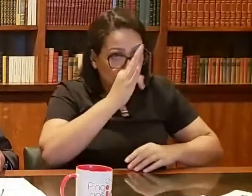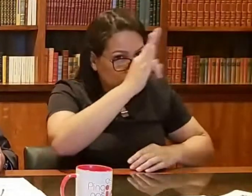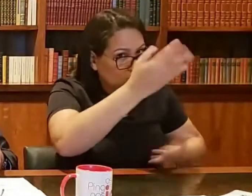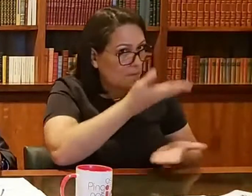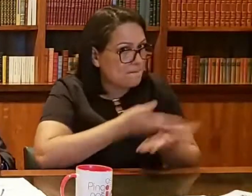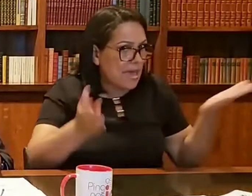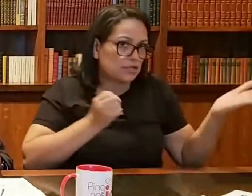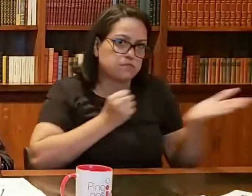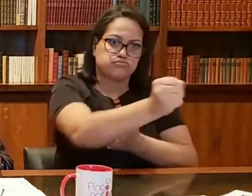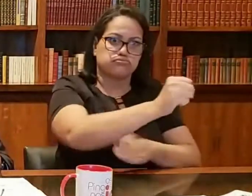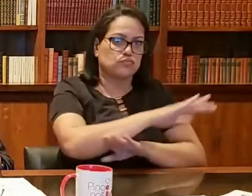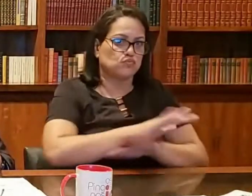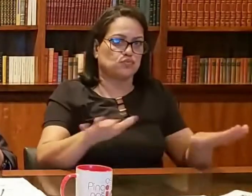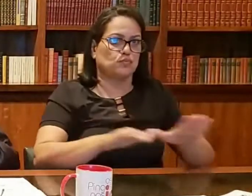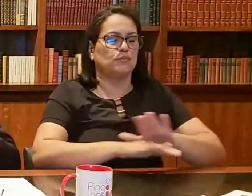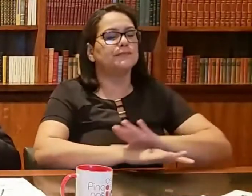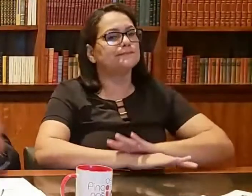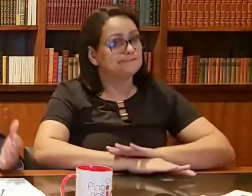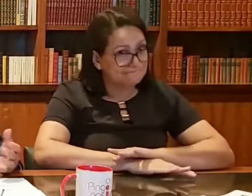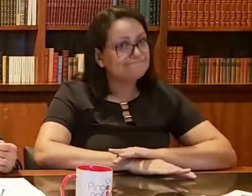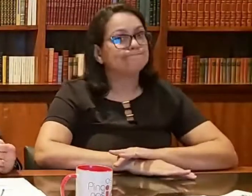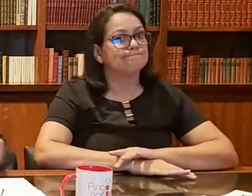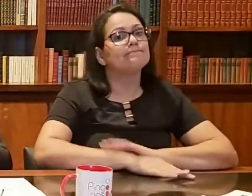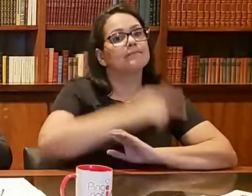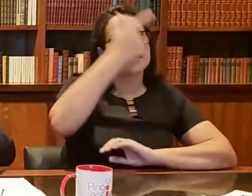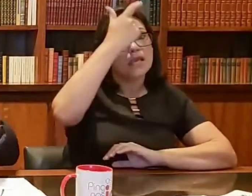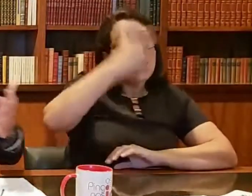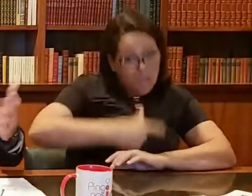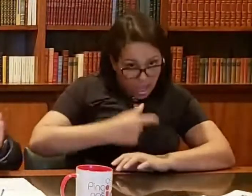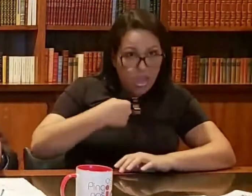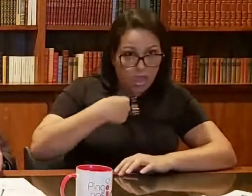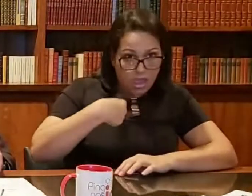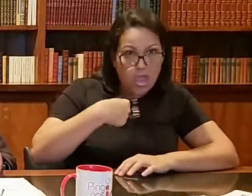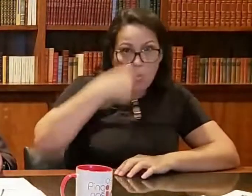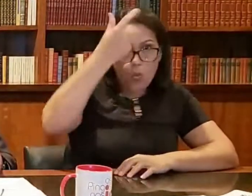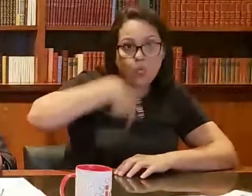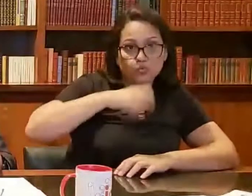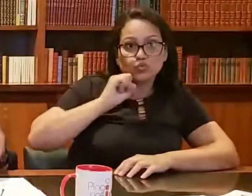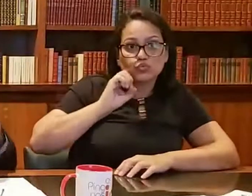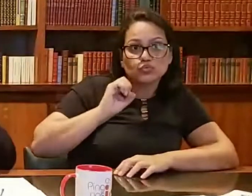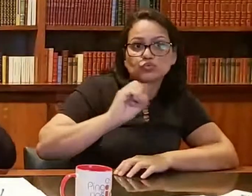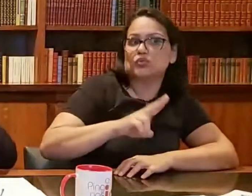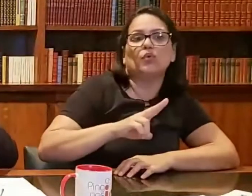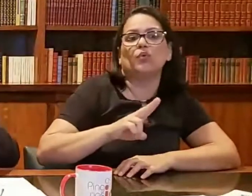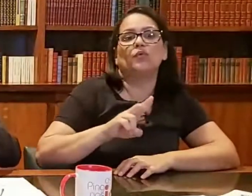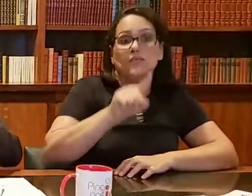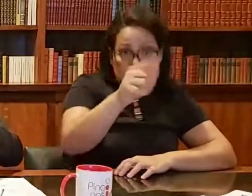no futuro. Eu sou a pessoa, queiro ou não,